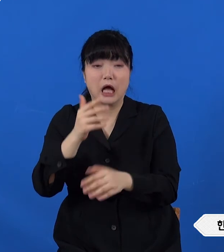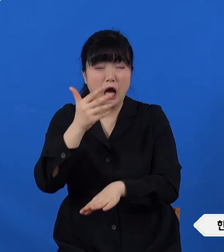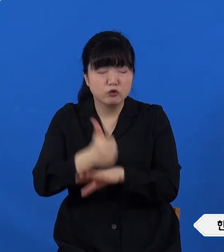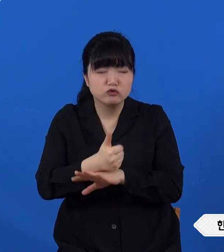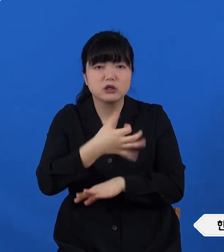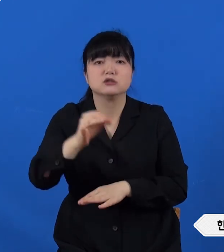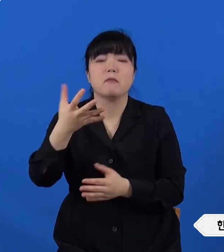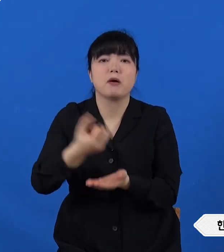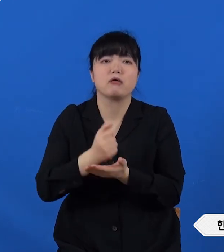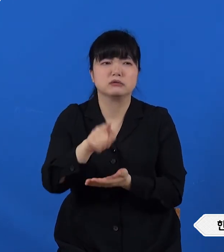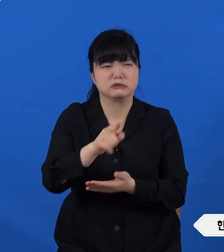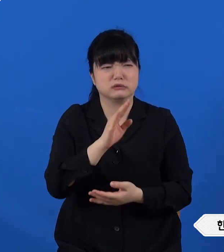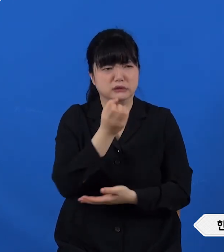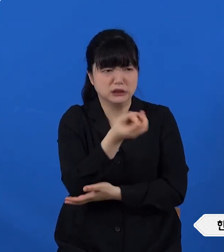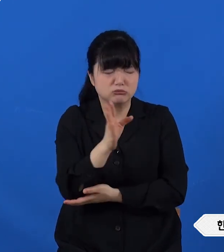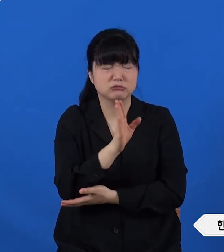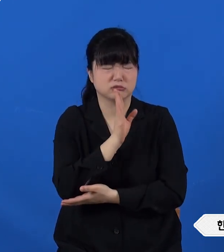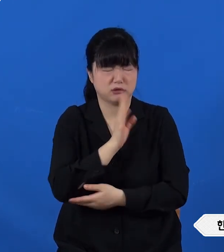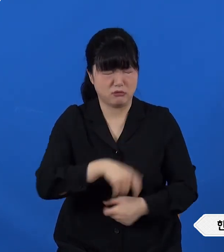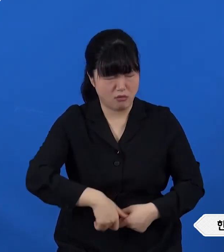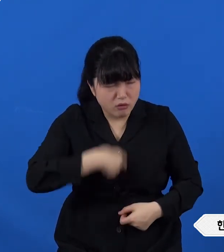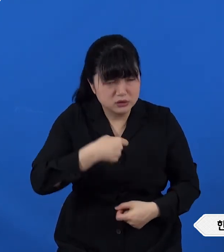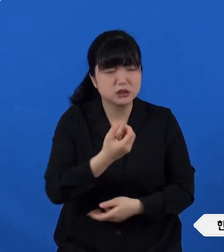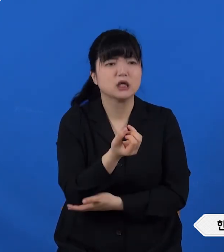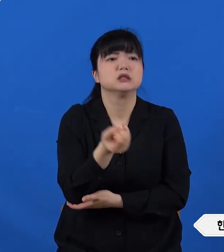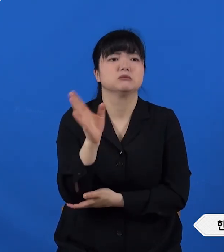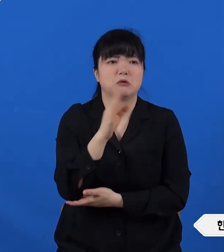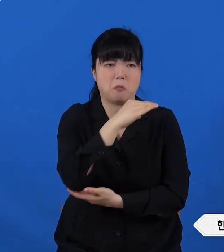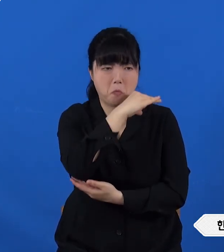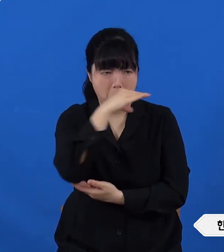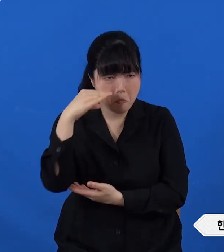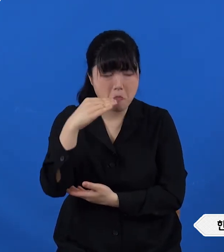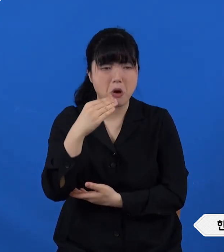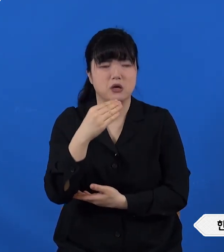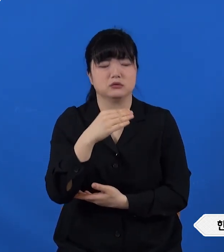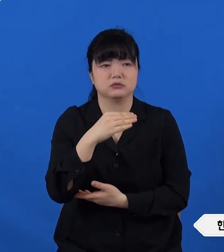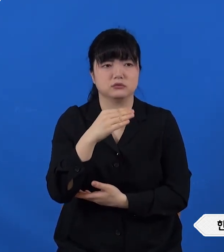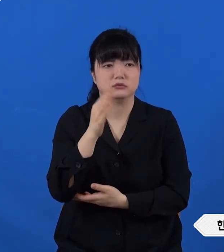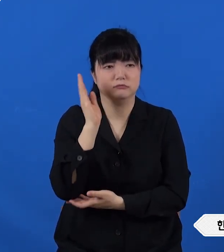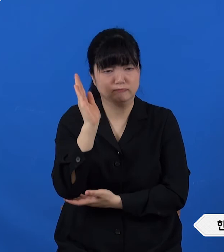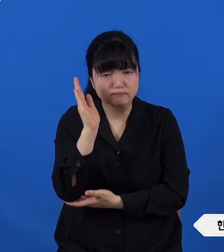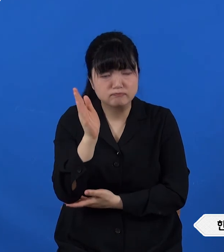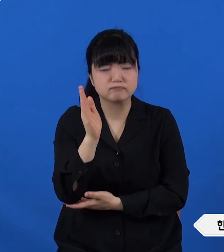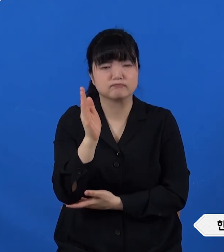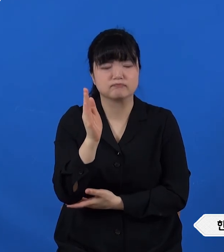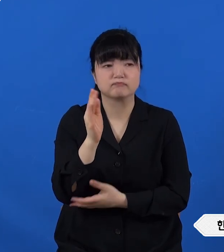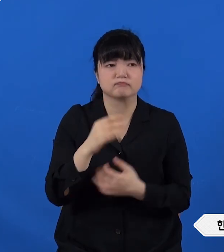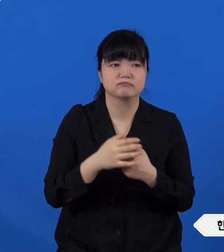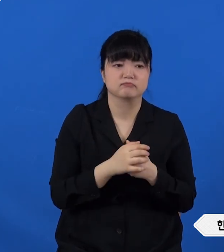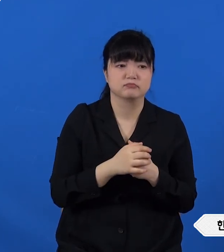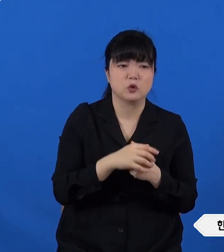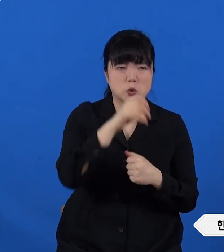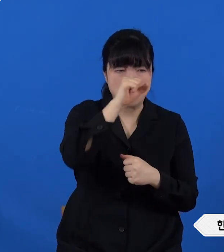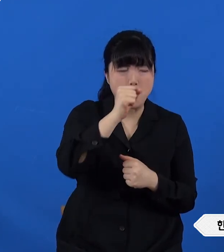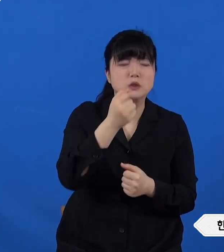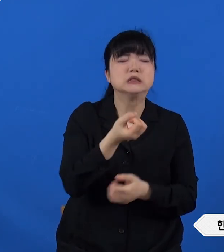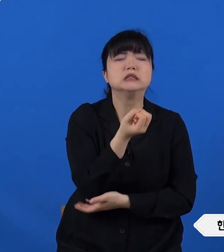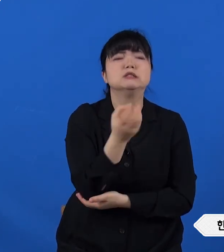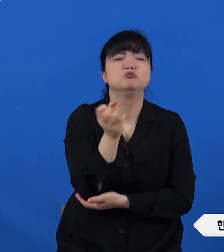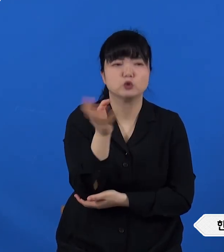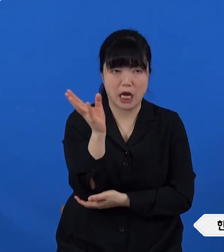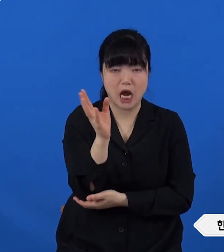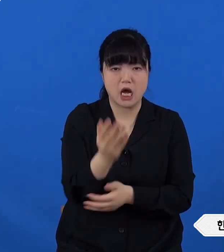신문이야말로 정직한 신문이고 바른 여론 형성에 기여할 수 있는 그런 좋은 신문이라는